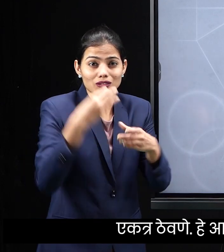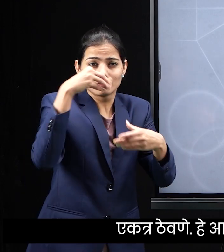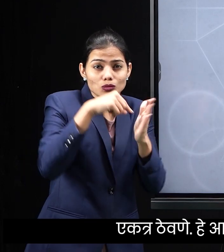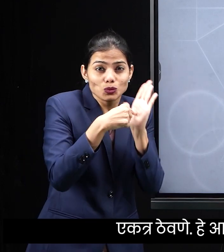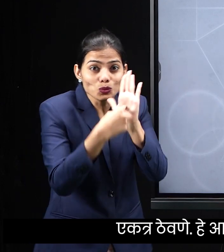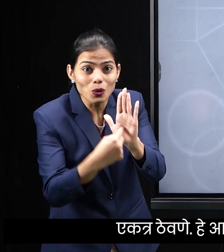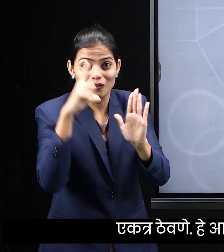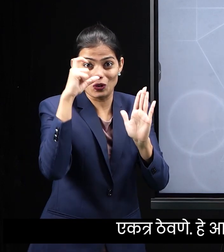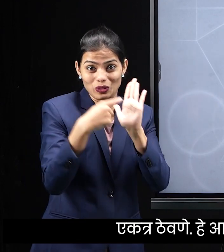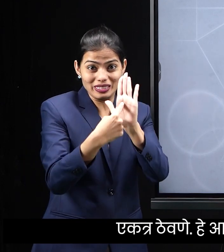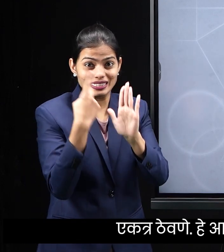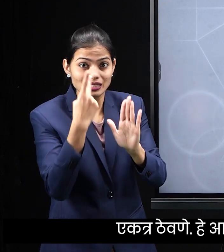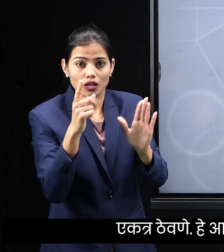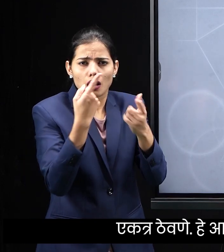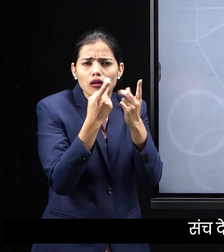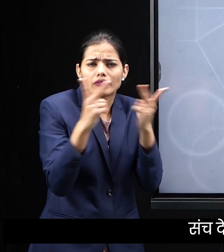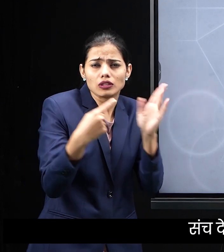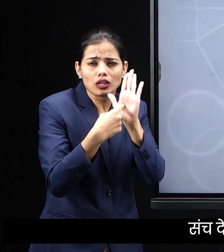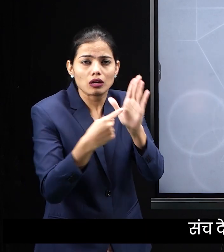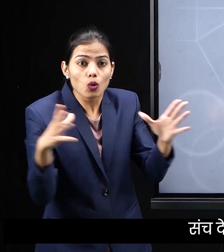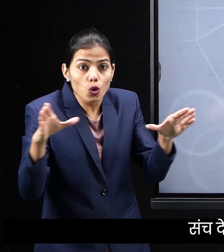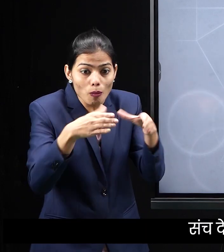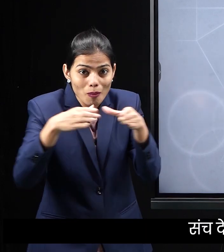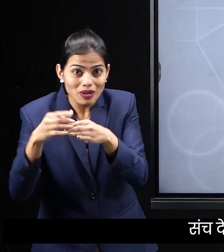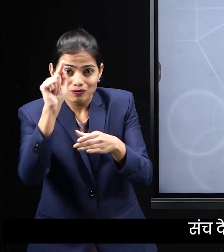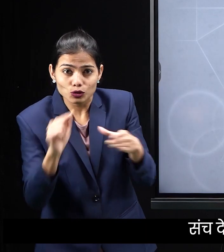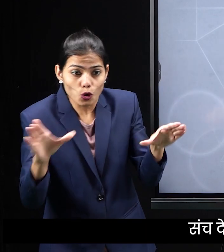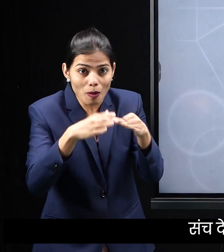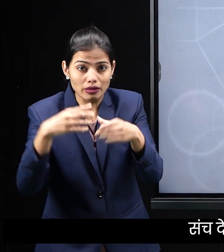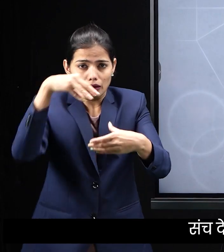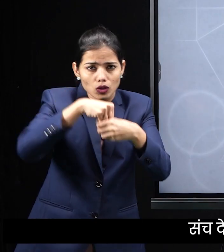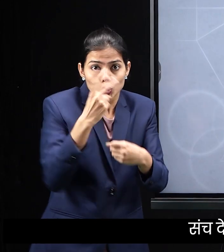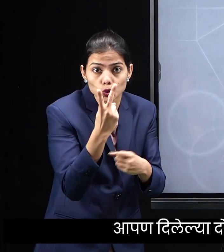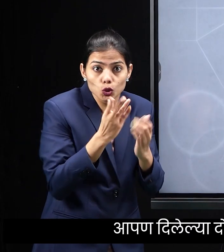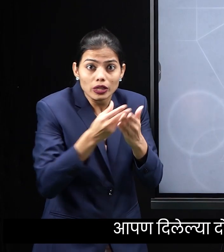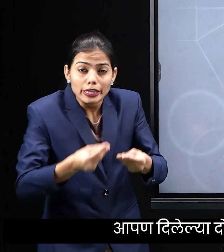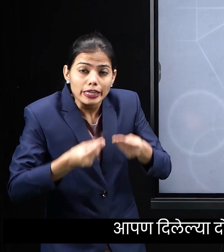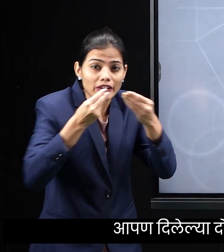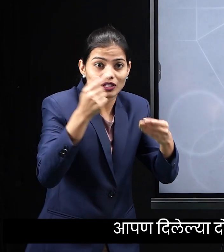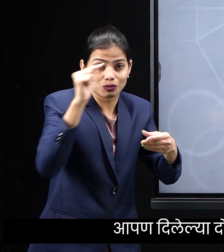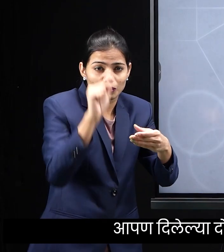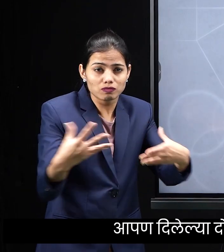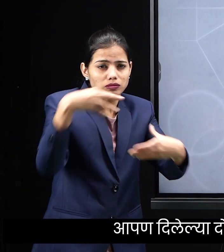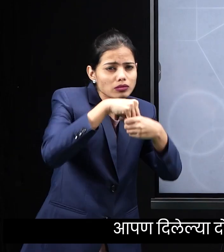नवीन संच आणि नेमका एक संच देते, म्हणून हे एक ऑपरेशन आहे. आपण दिलेल्या